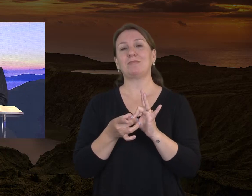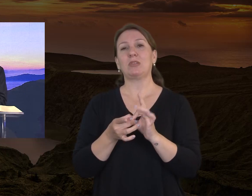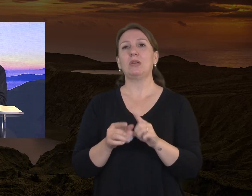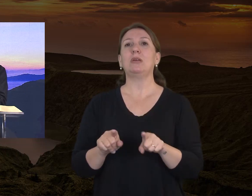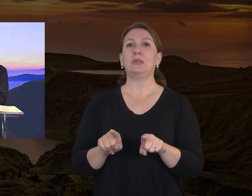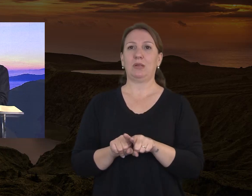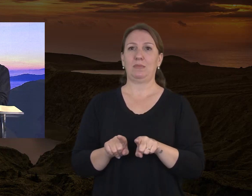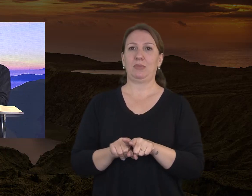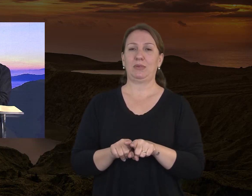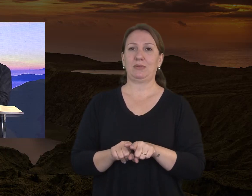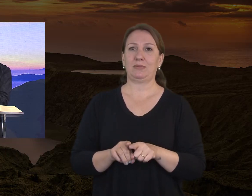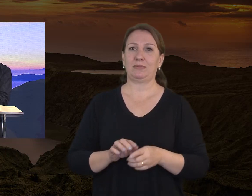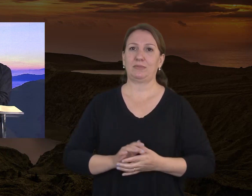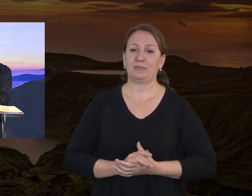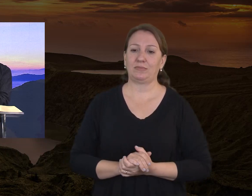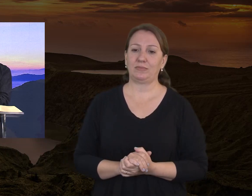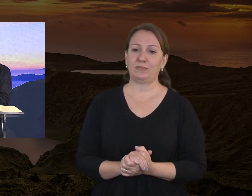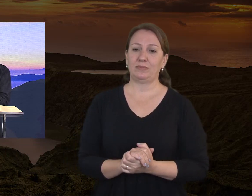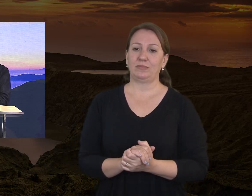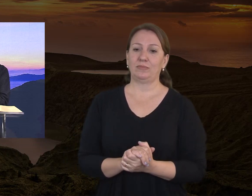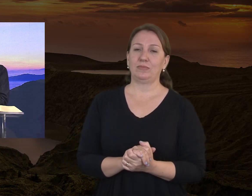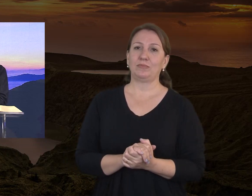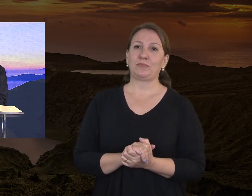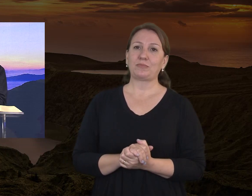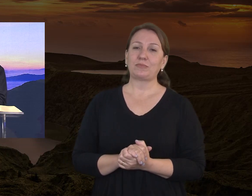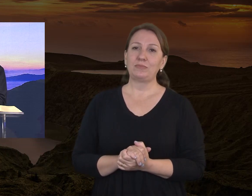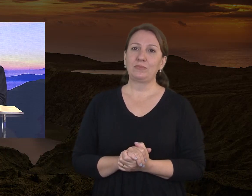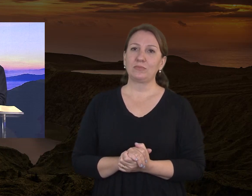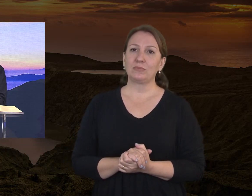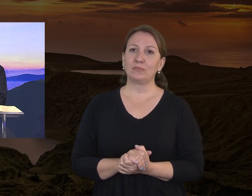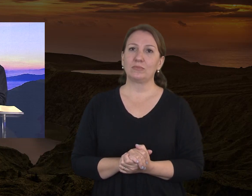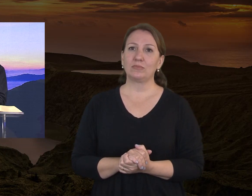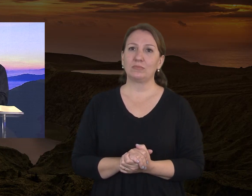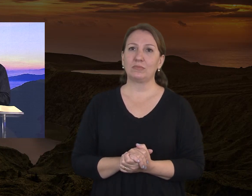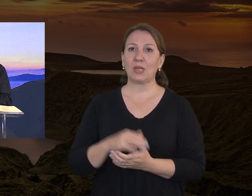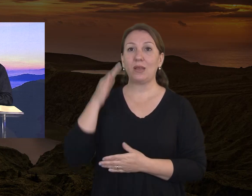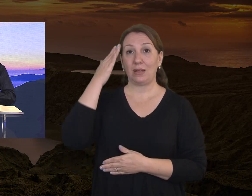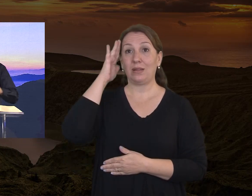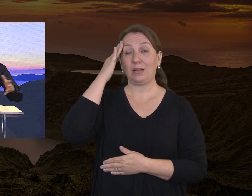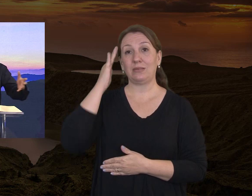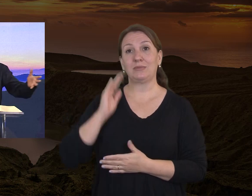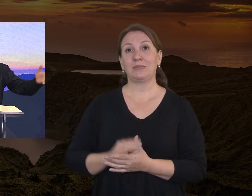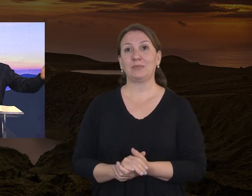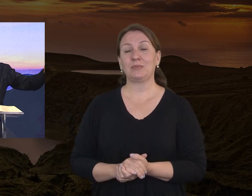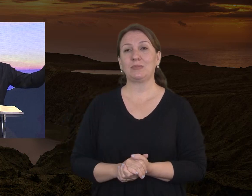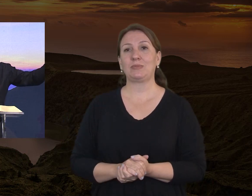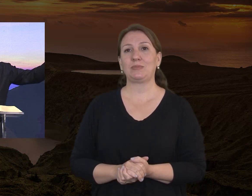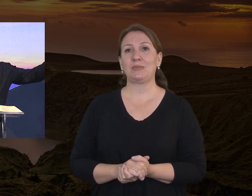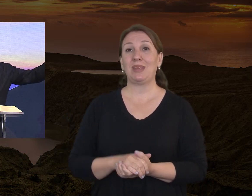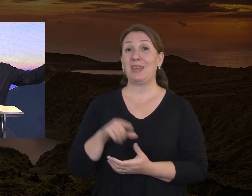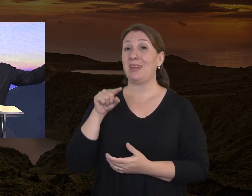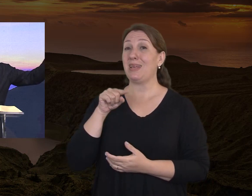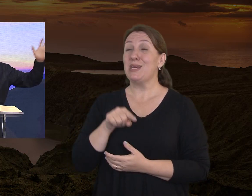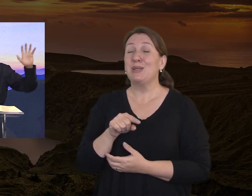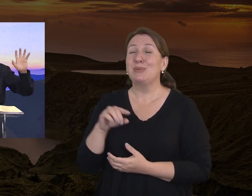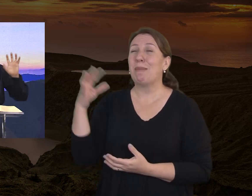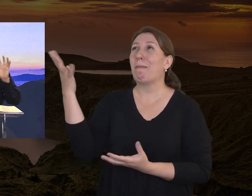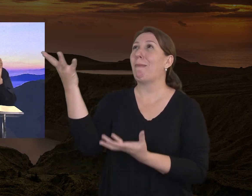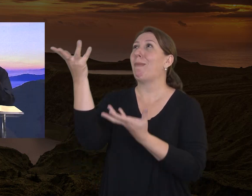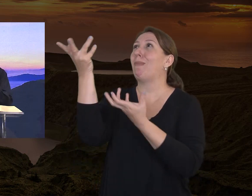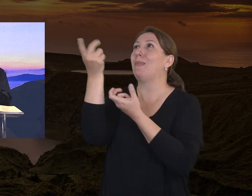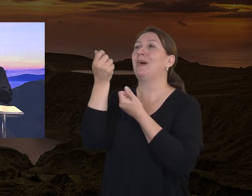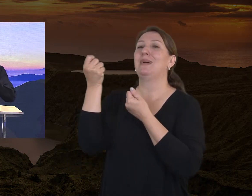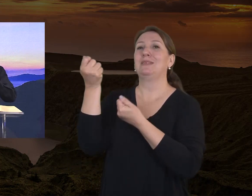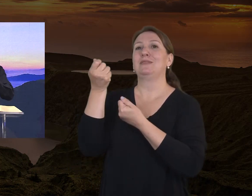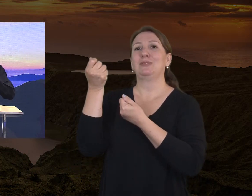vai reconectar as coisas que estão nos céus. Vocês estão entendendo? Essa visão é maravilhosa. Eu espero que o